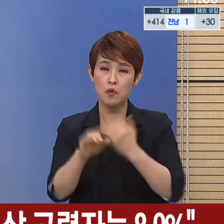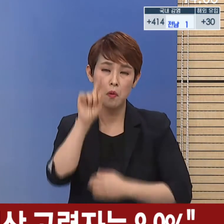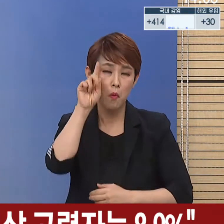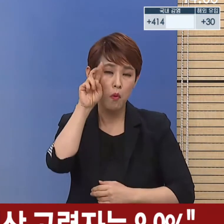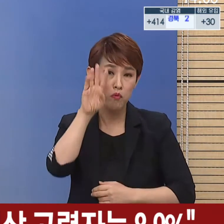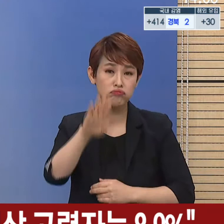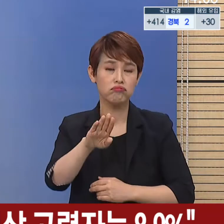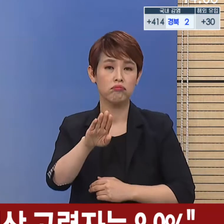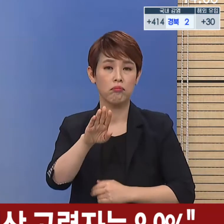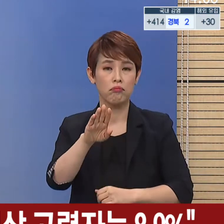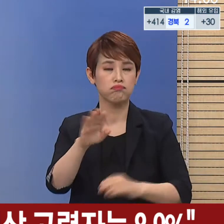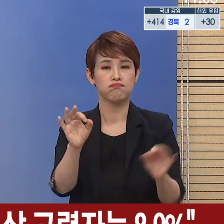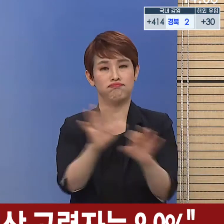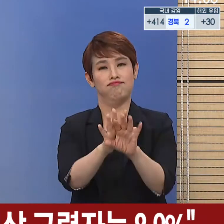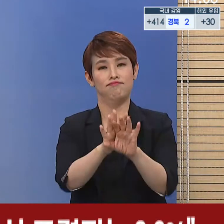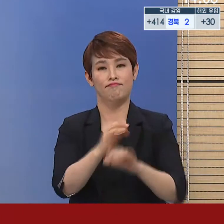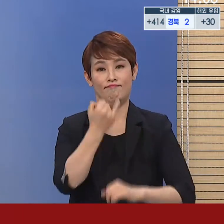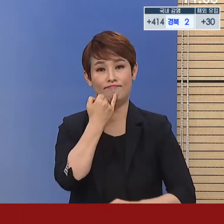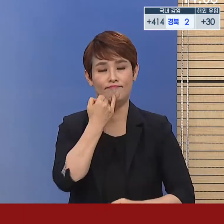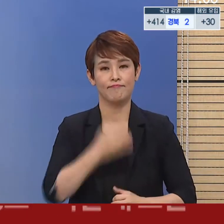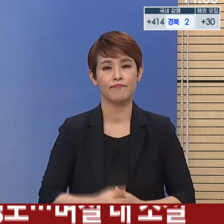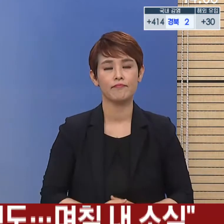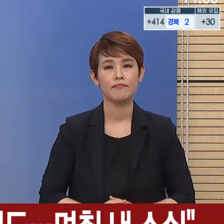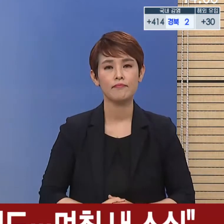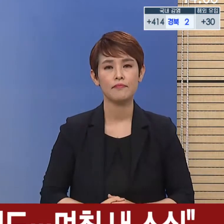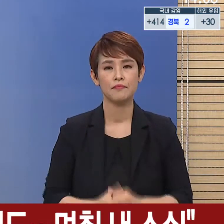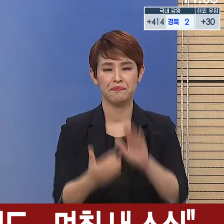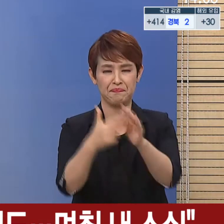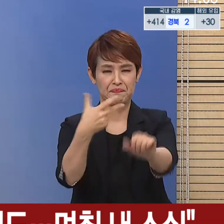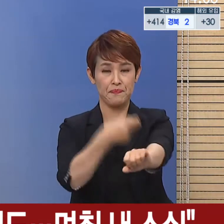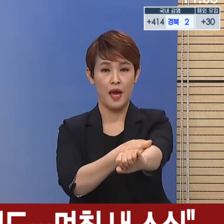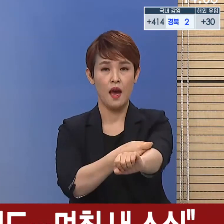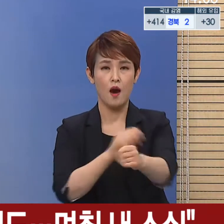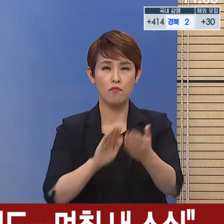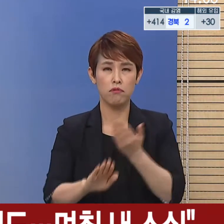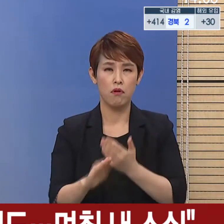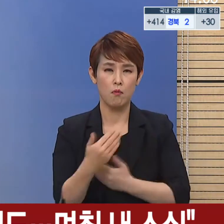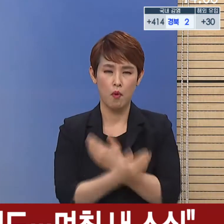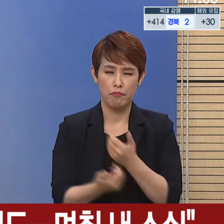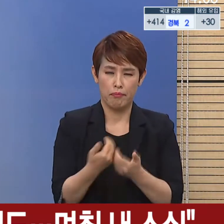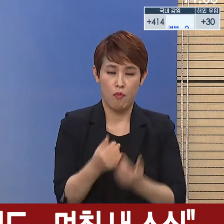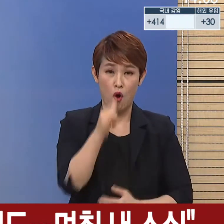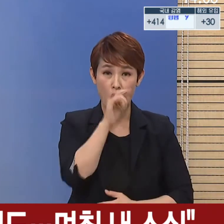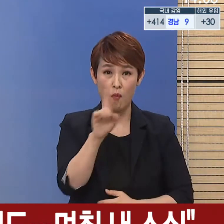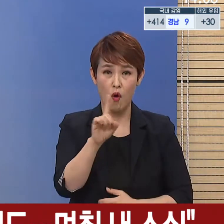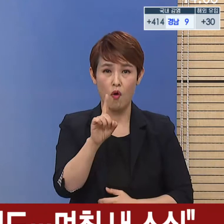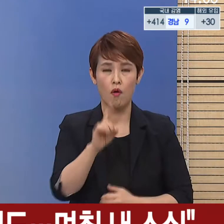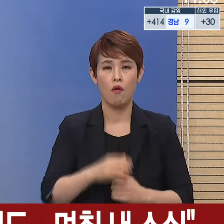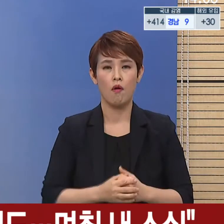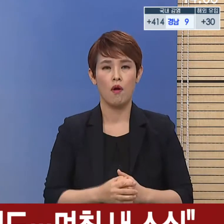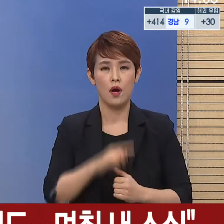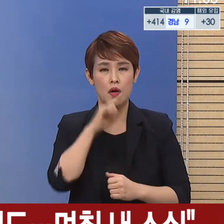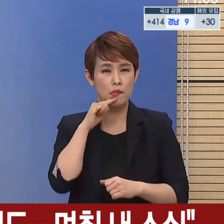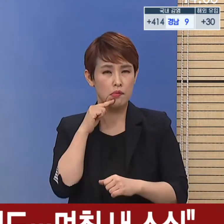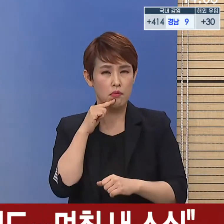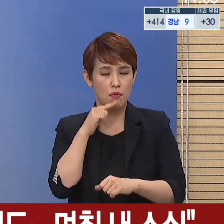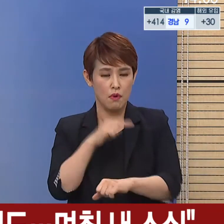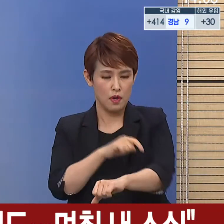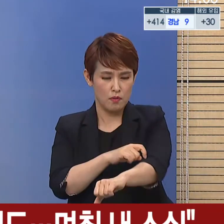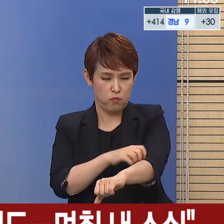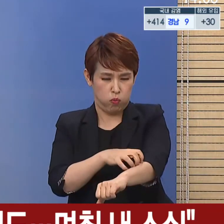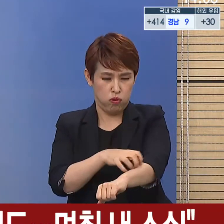내에 소실되었습니다. 백신 투여 후의 과민 반응으로 나타날 수 있는 아나필락시스